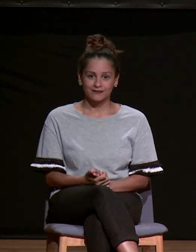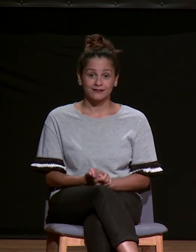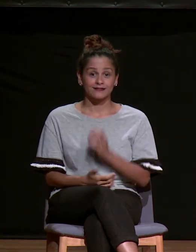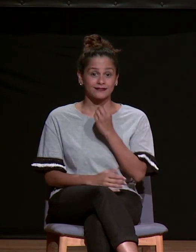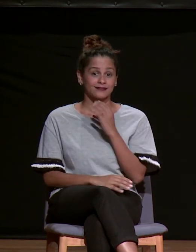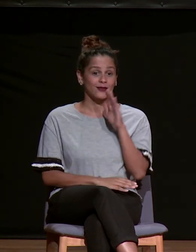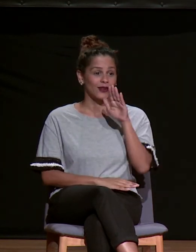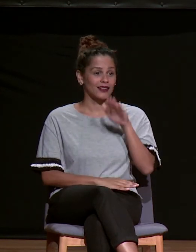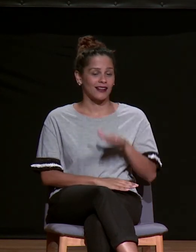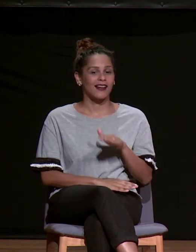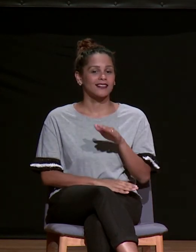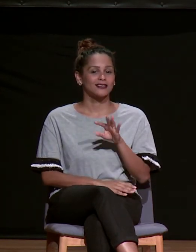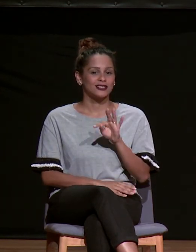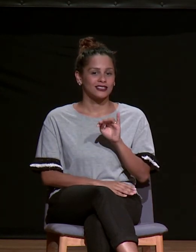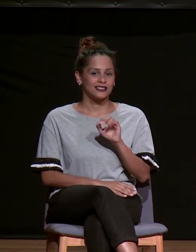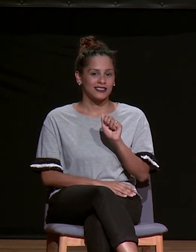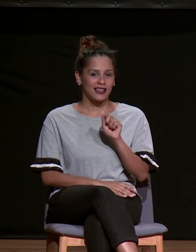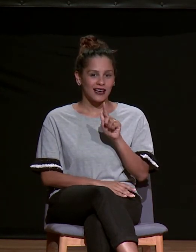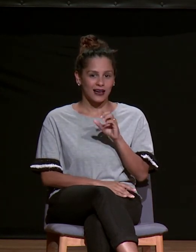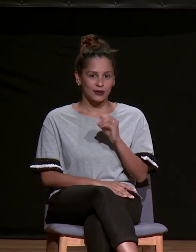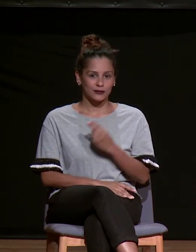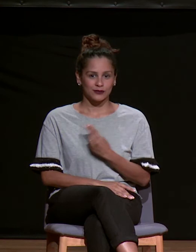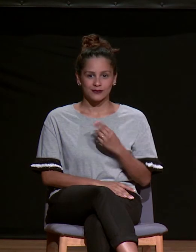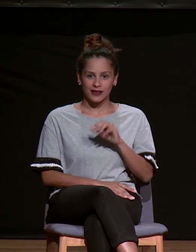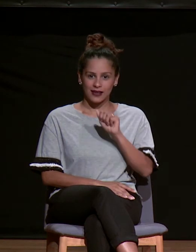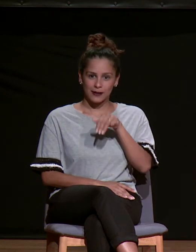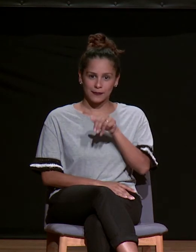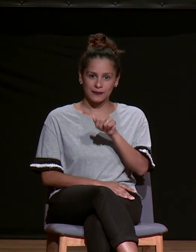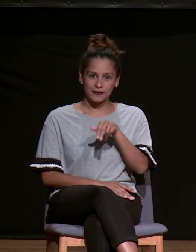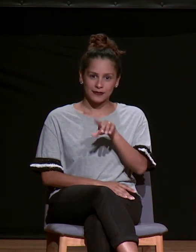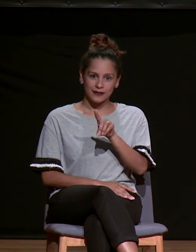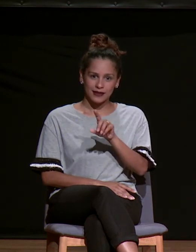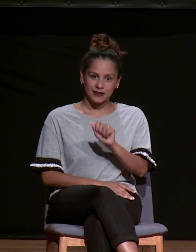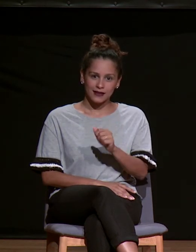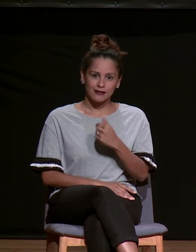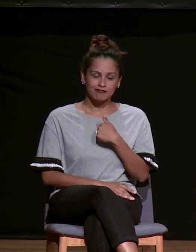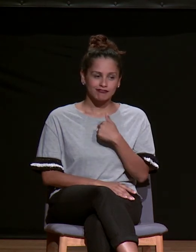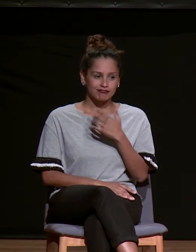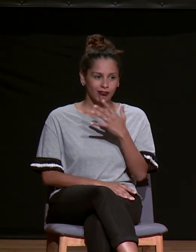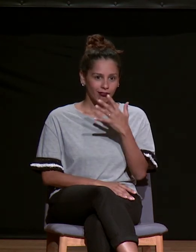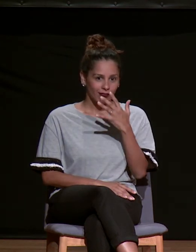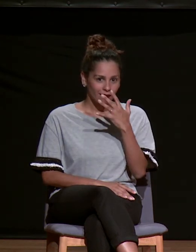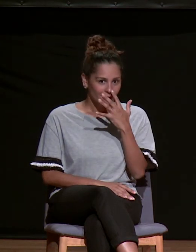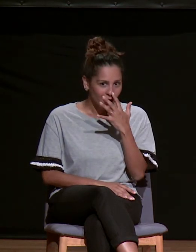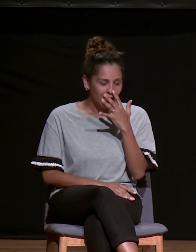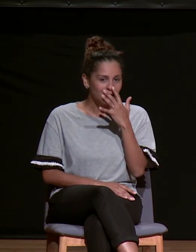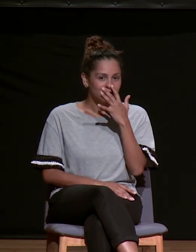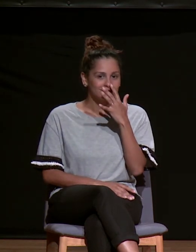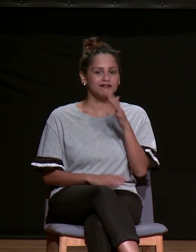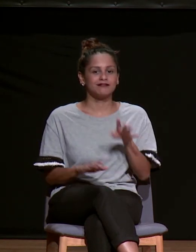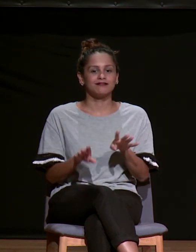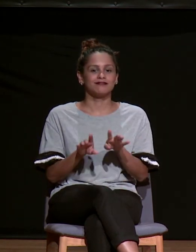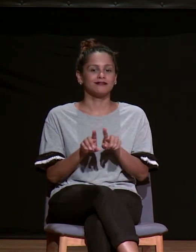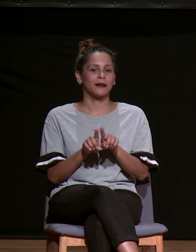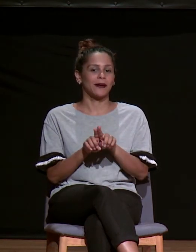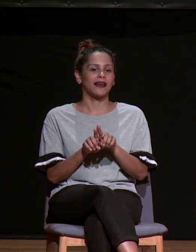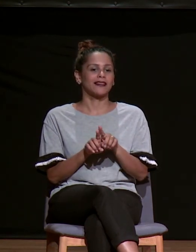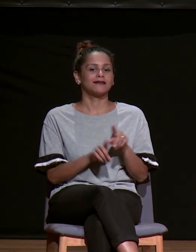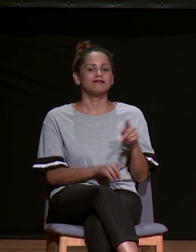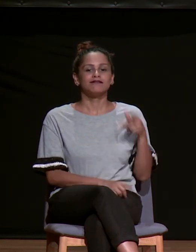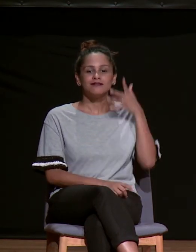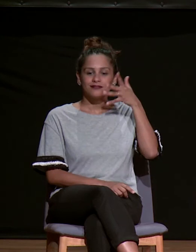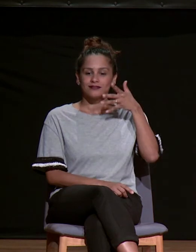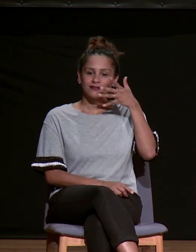Boa tarde, Tiago. Eu me chamo Amanda. Eu fiquei também muito impactada pela sua fala